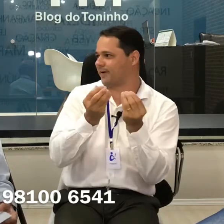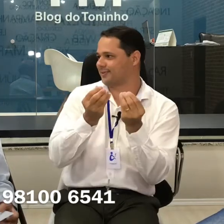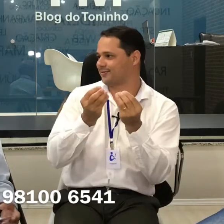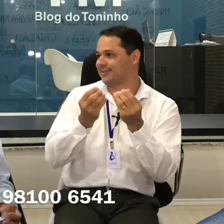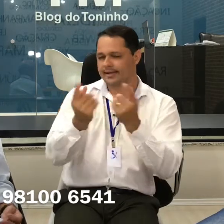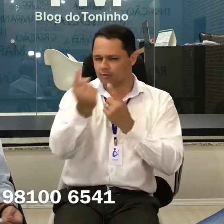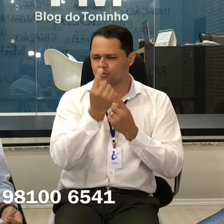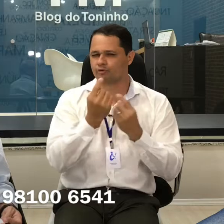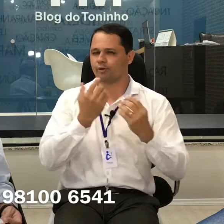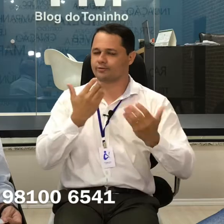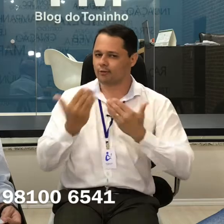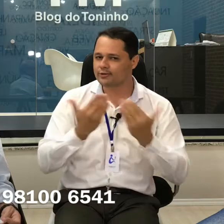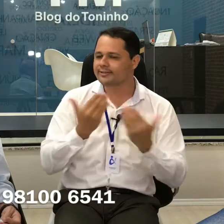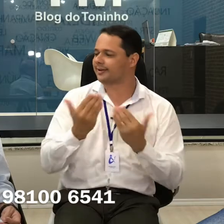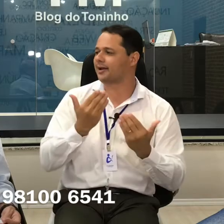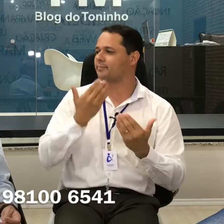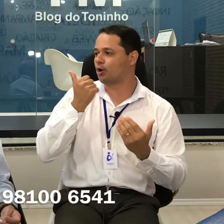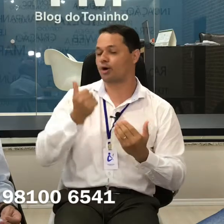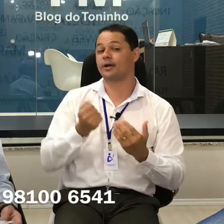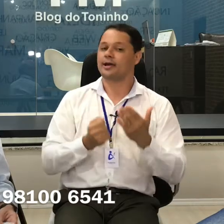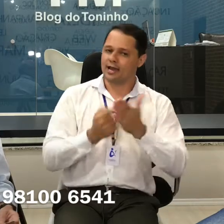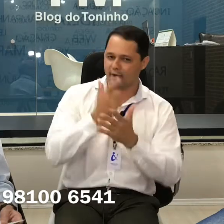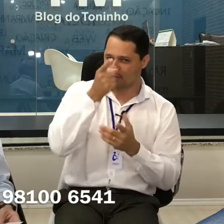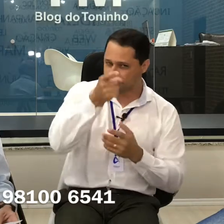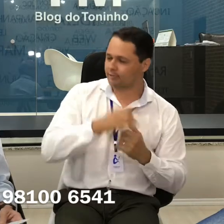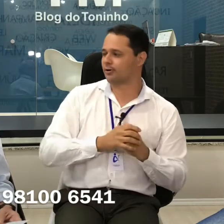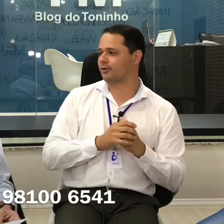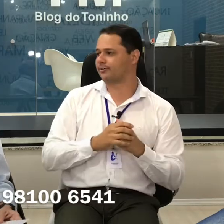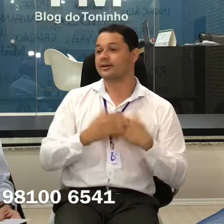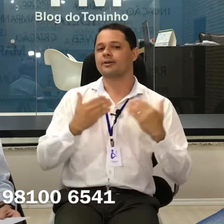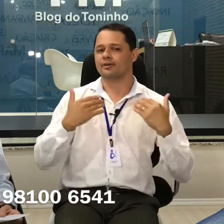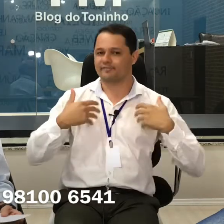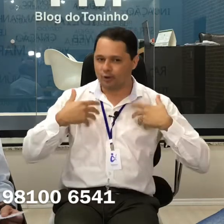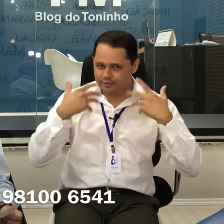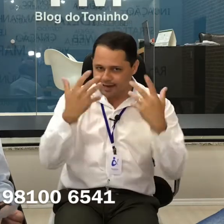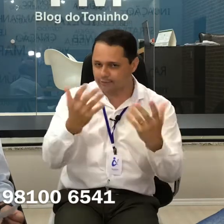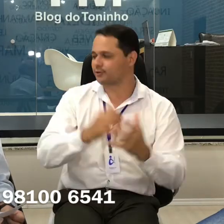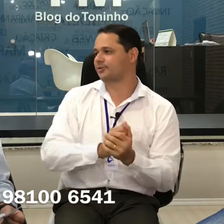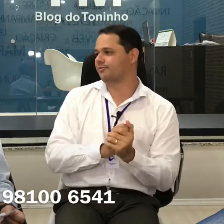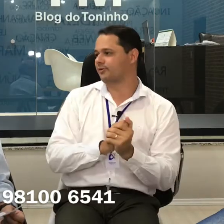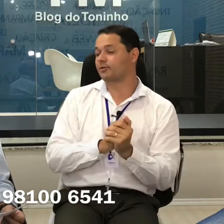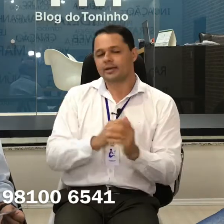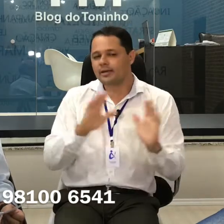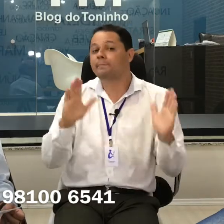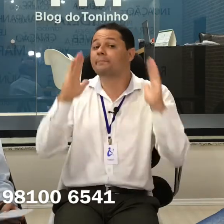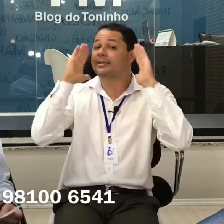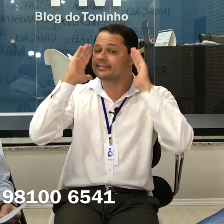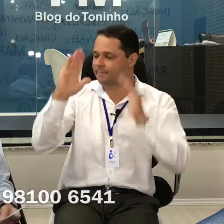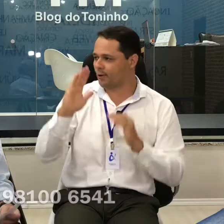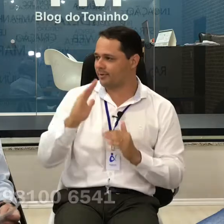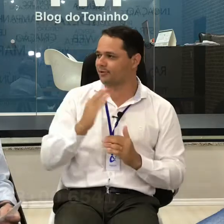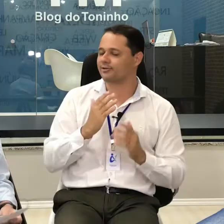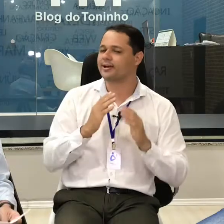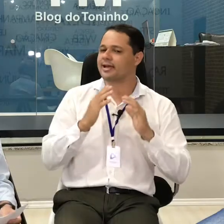faço? Então o surdo chegou, você vai conseguir tratar ele melhor, ele vai comprar na sua loja, ele vai gostar do seu serviço e principalmente ele vai